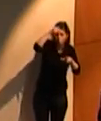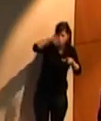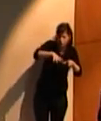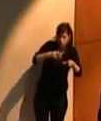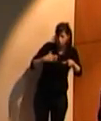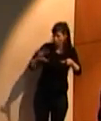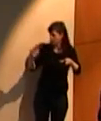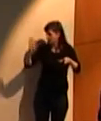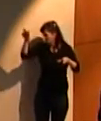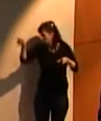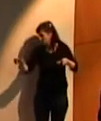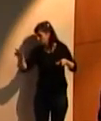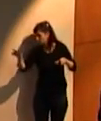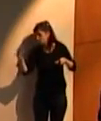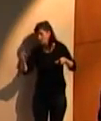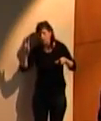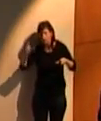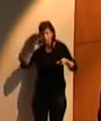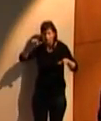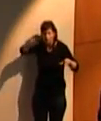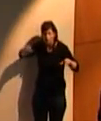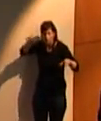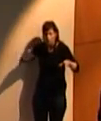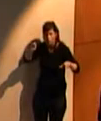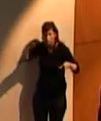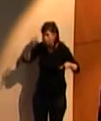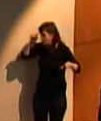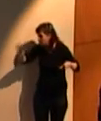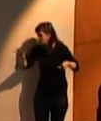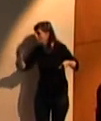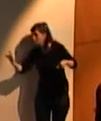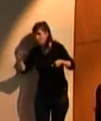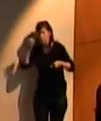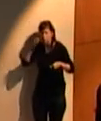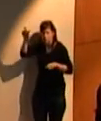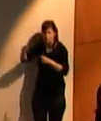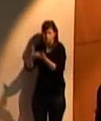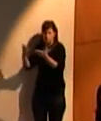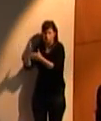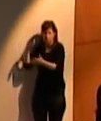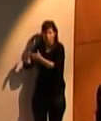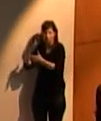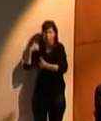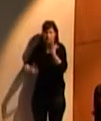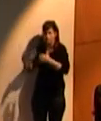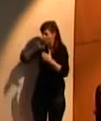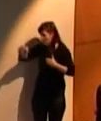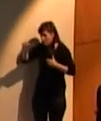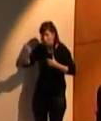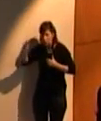des personnes qui sont très peu sollicitées, donc les personnes en situation de handicap.